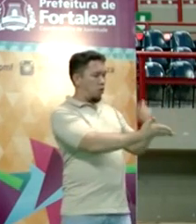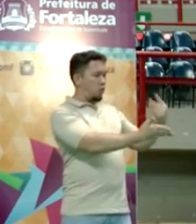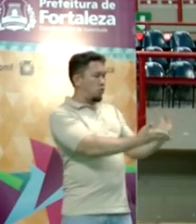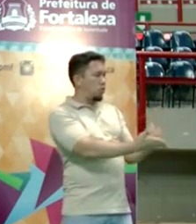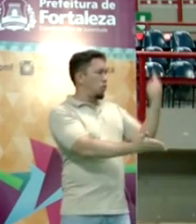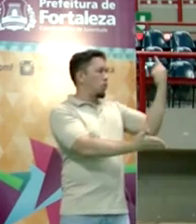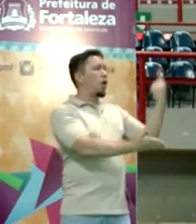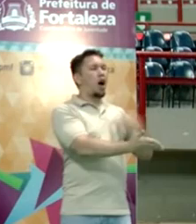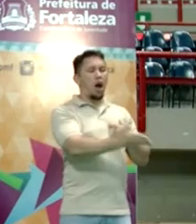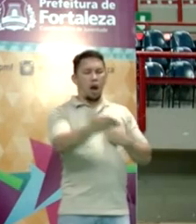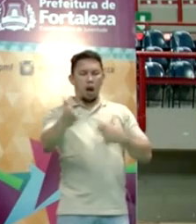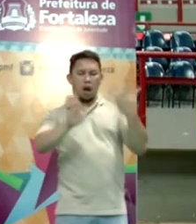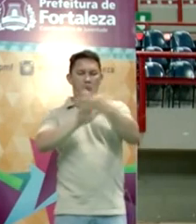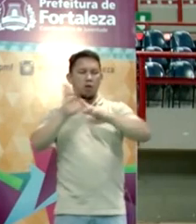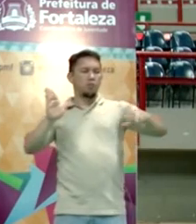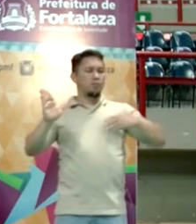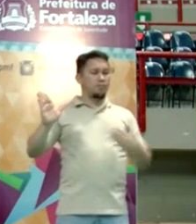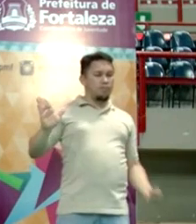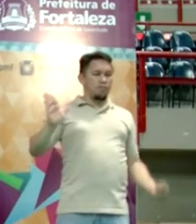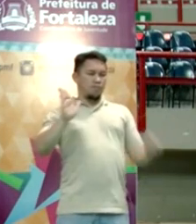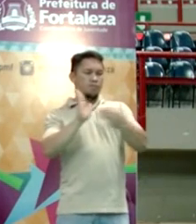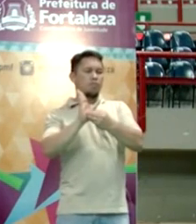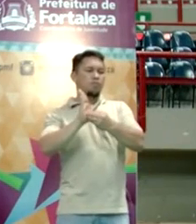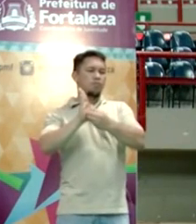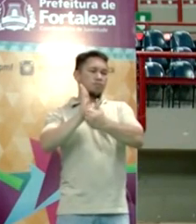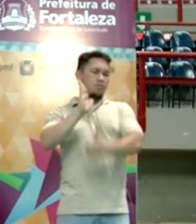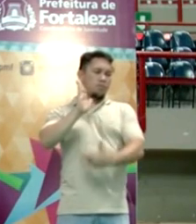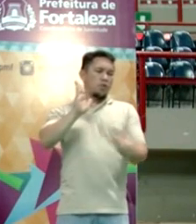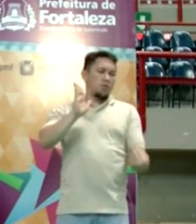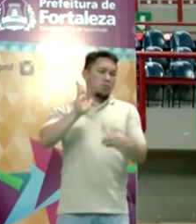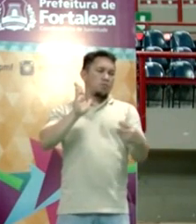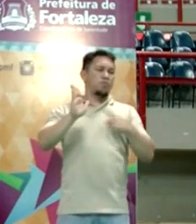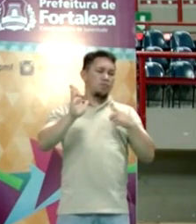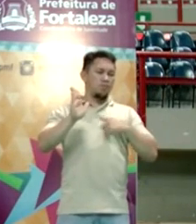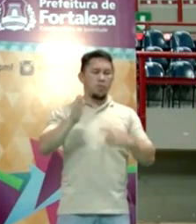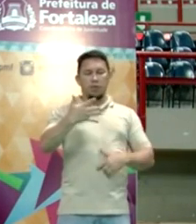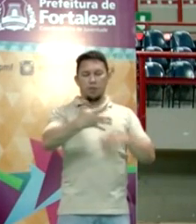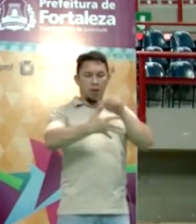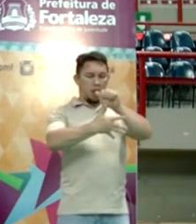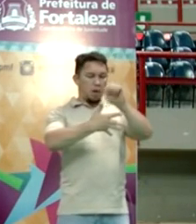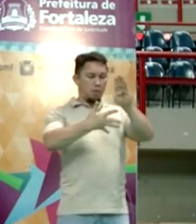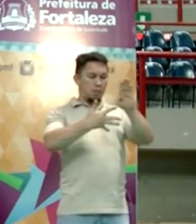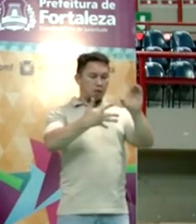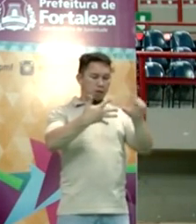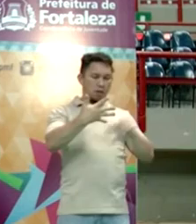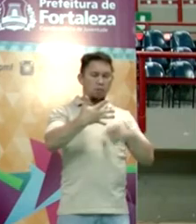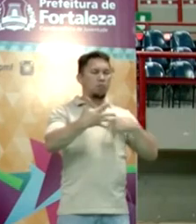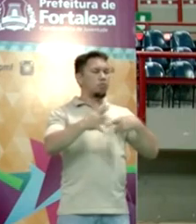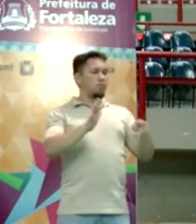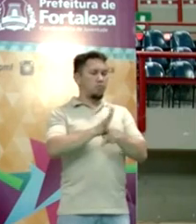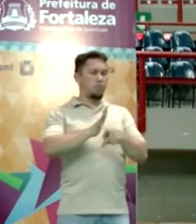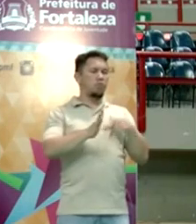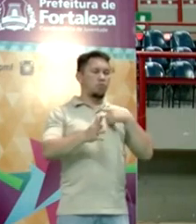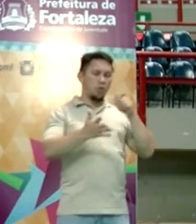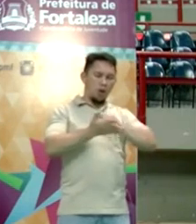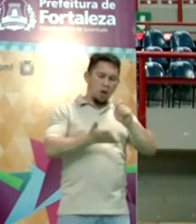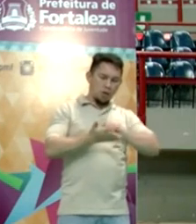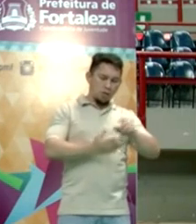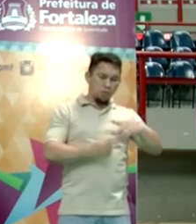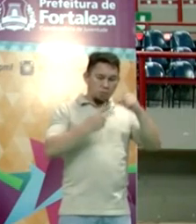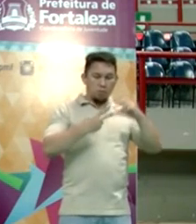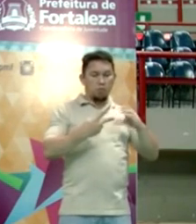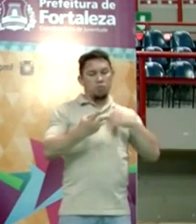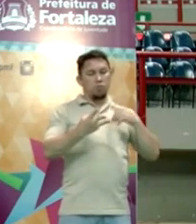quê? É o leitor que constrói a versão final do texto. B. O autor detém o controle absoluto do que